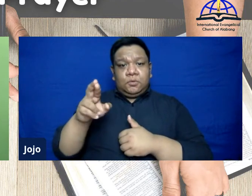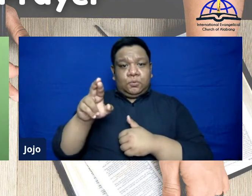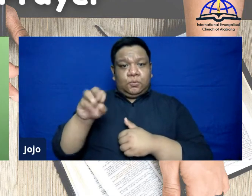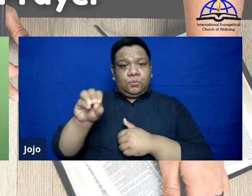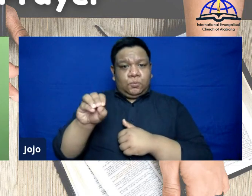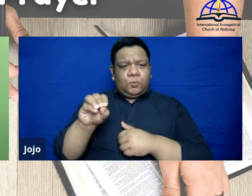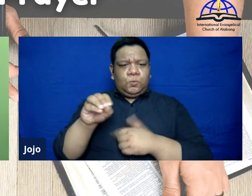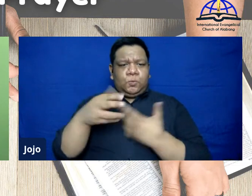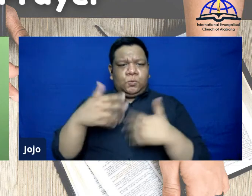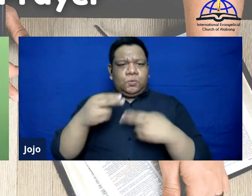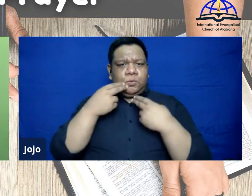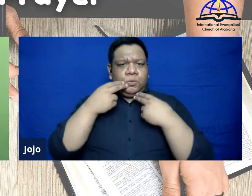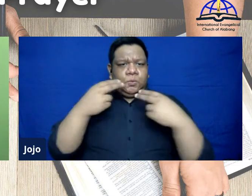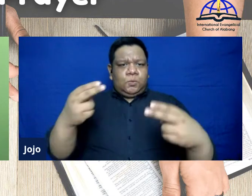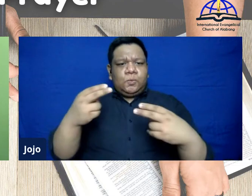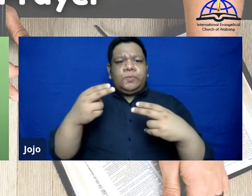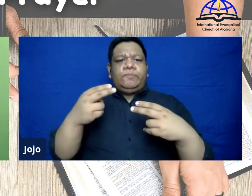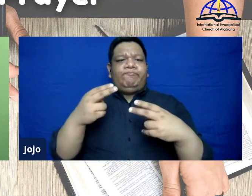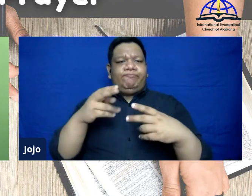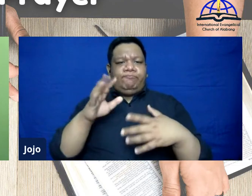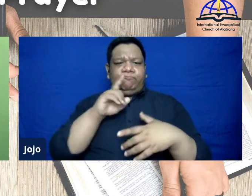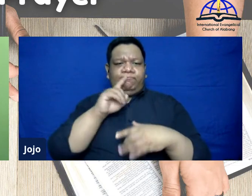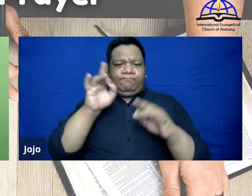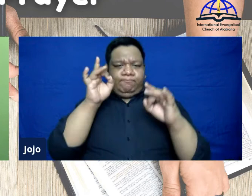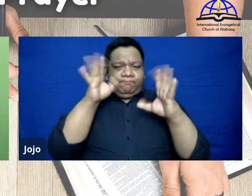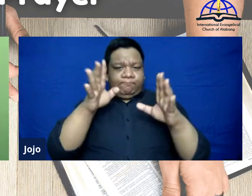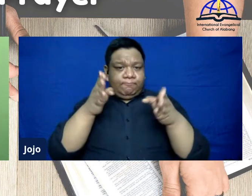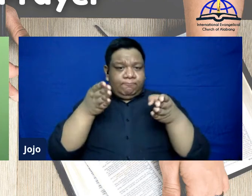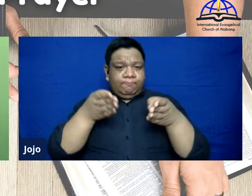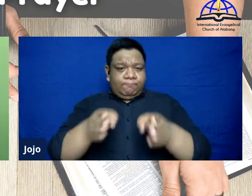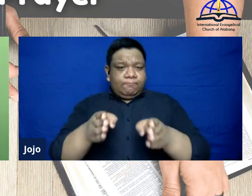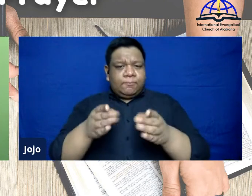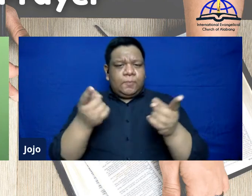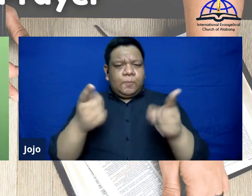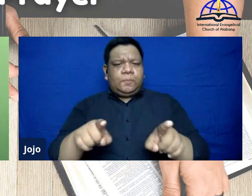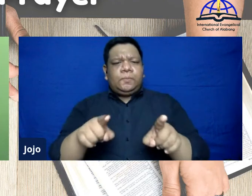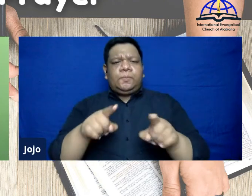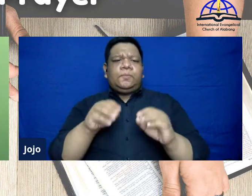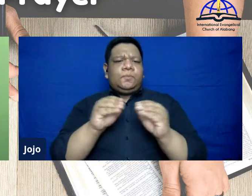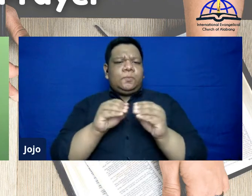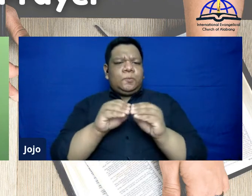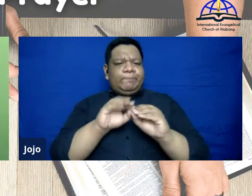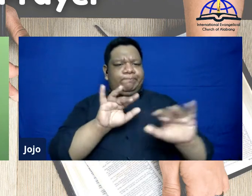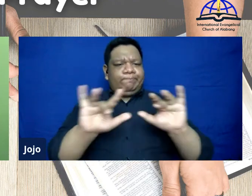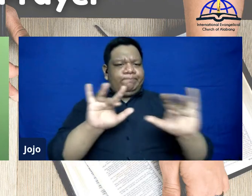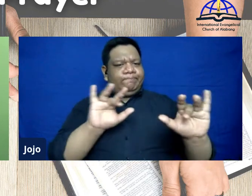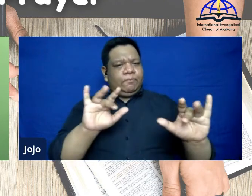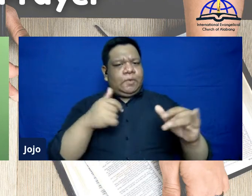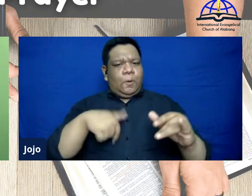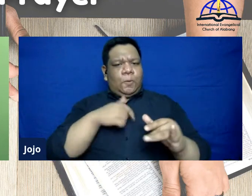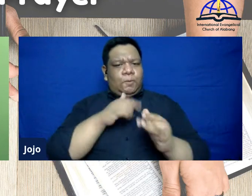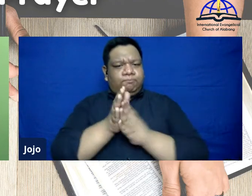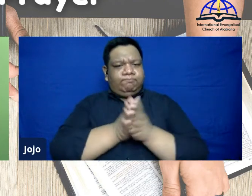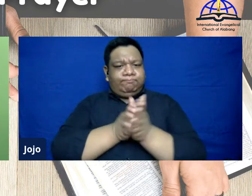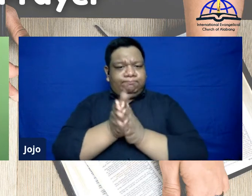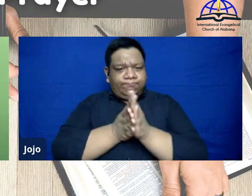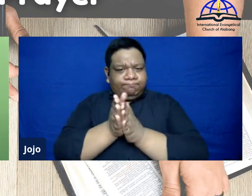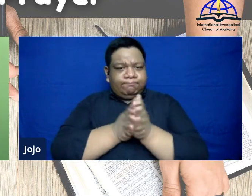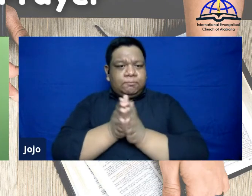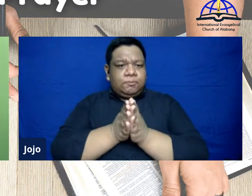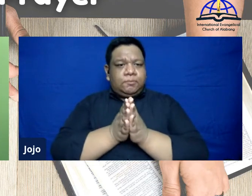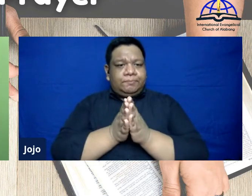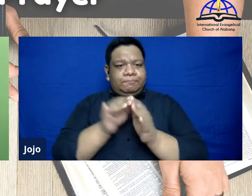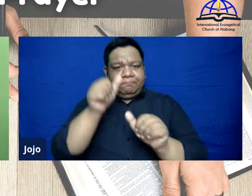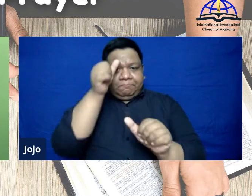the horrific way have a way of stimulating our passion. So dapat po natin tandaan